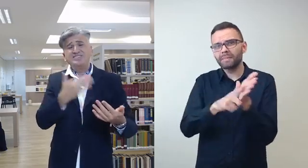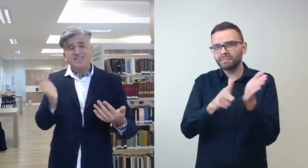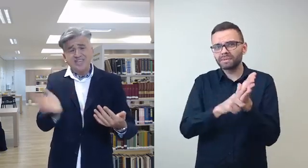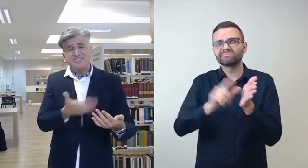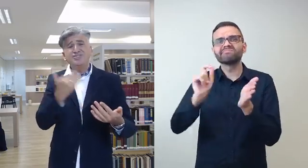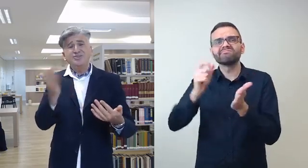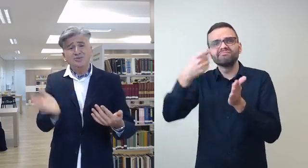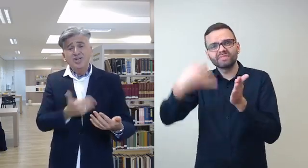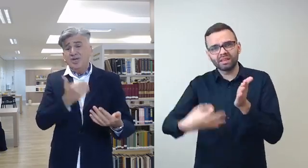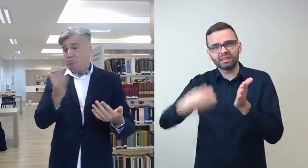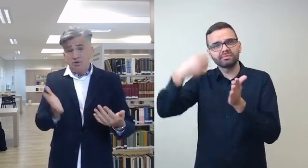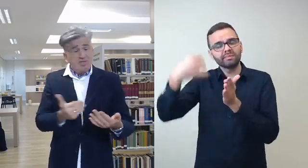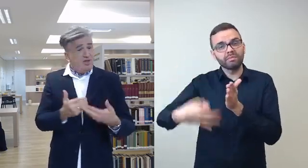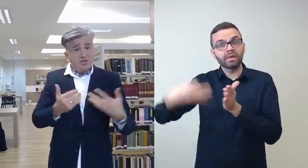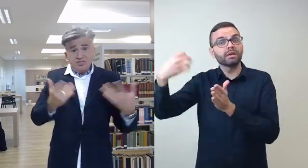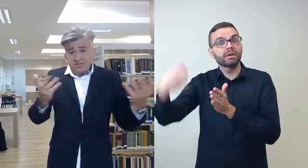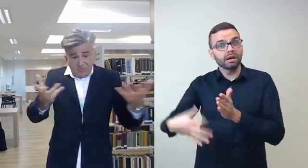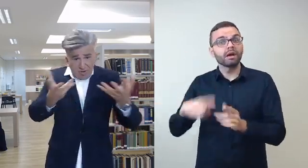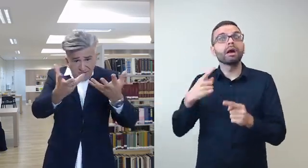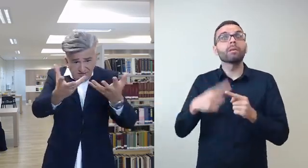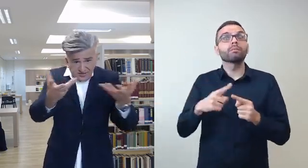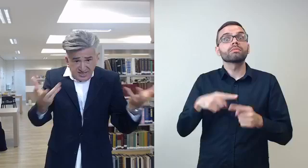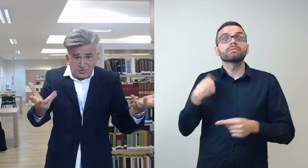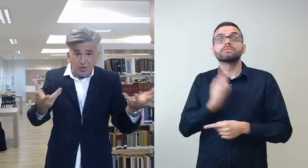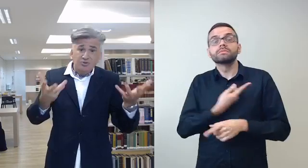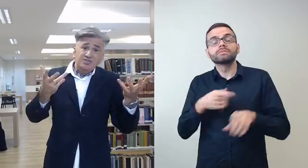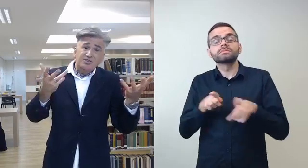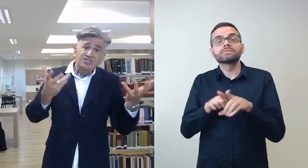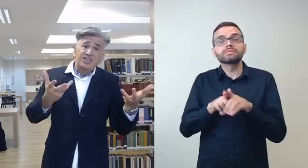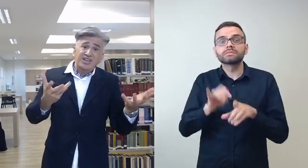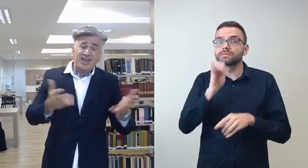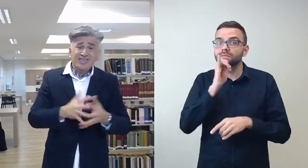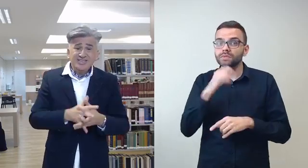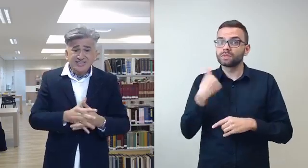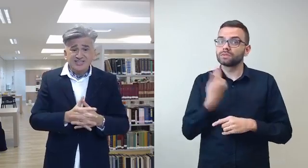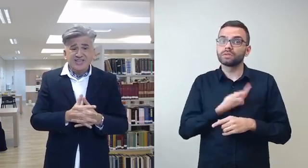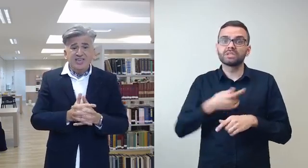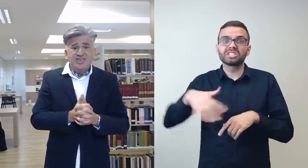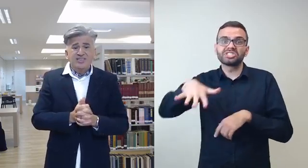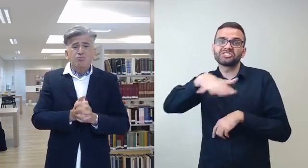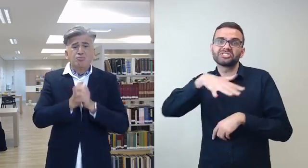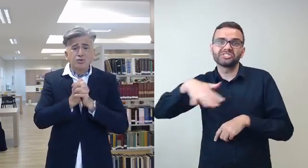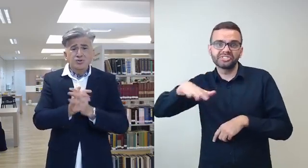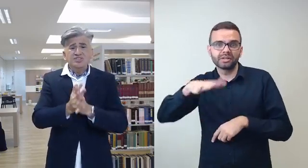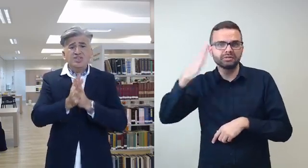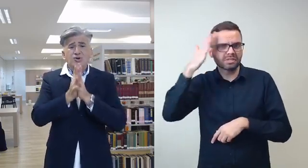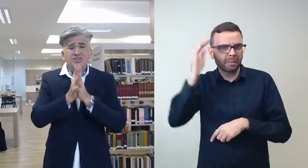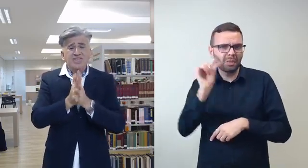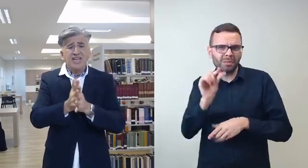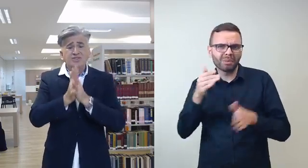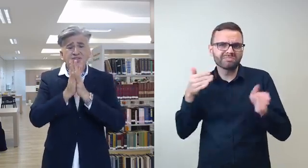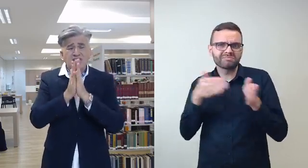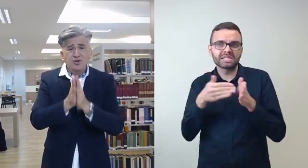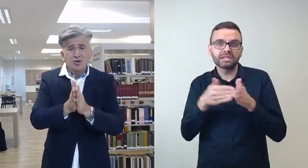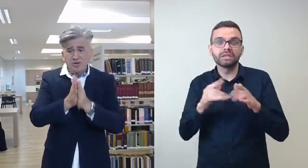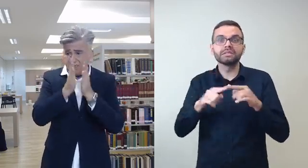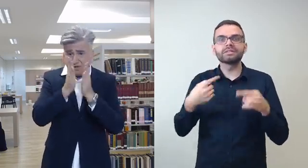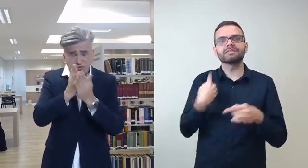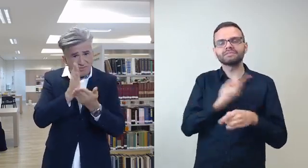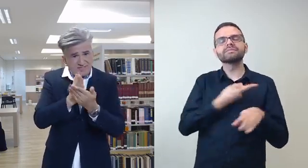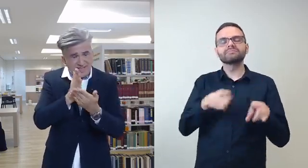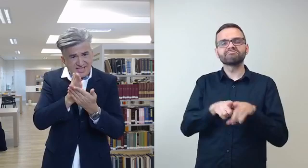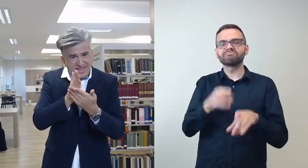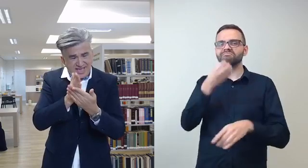o que seria dito, porque nós, volto a dizer, somos generalistas. Então, busque contato anterior,